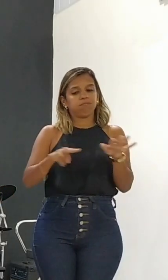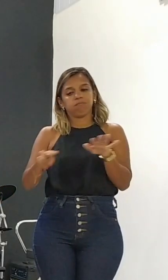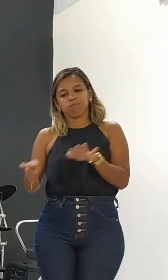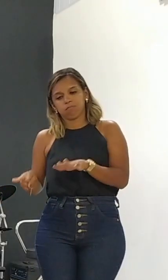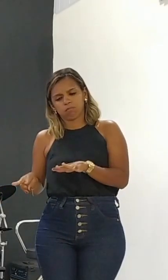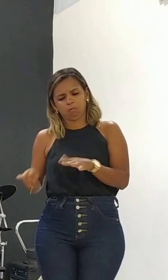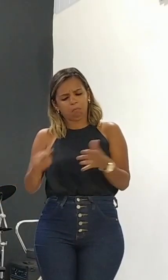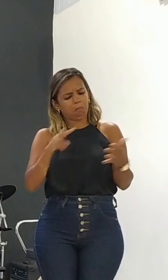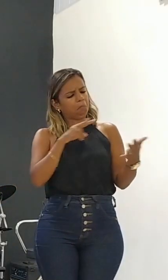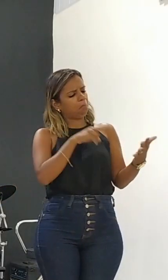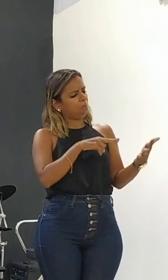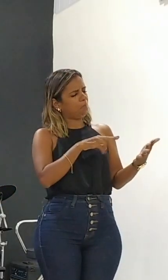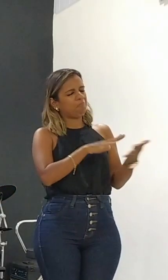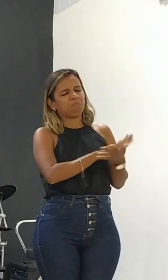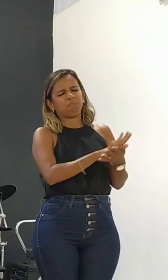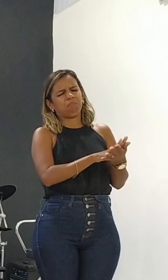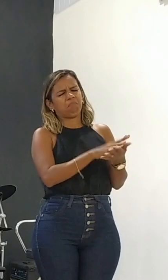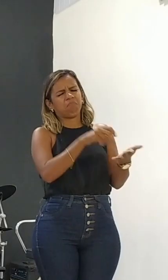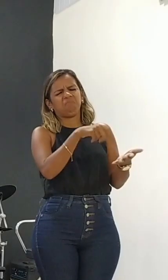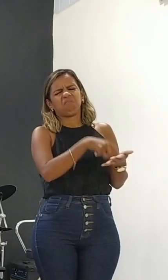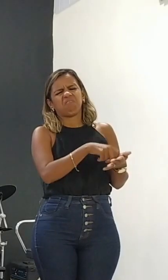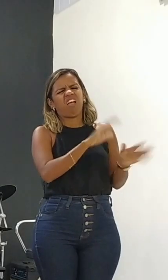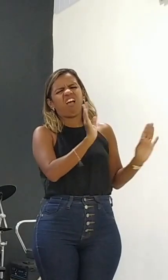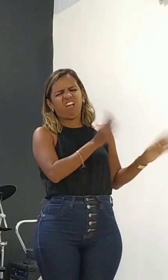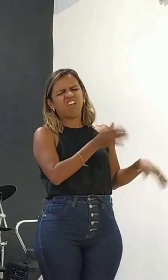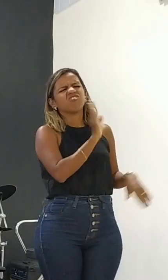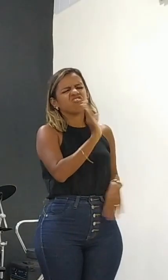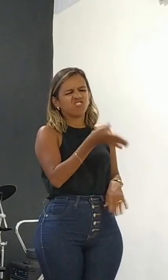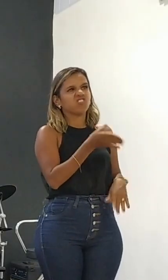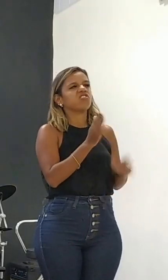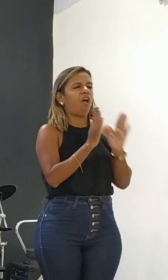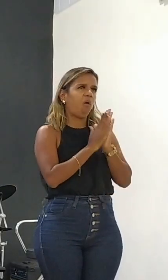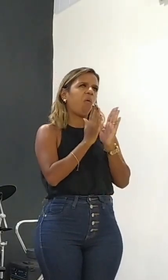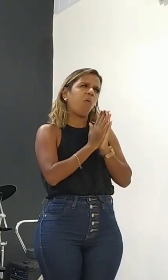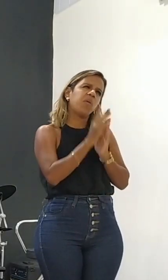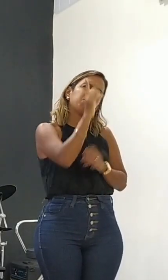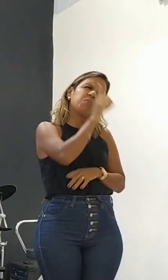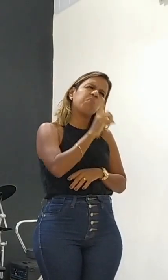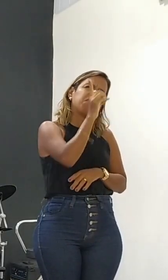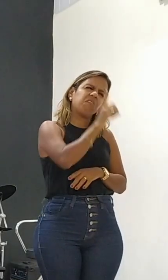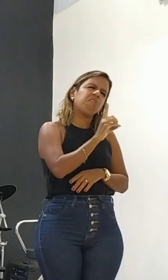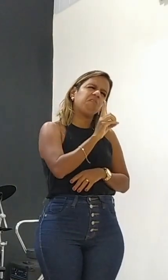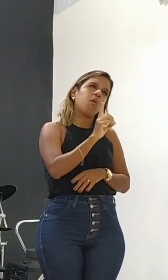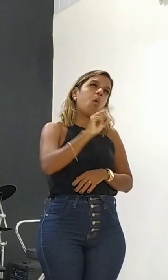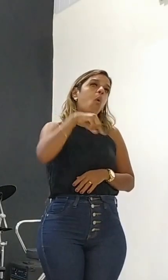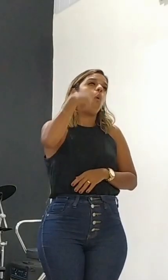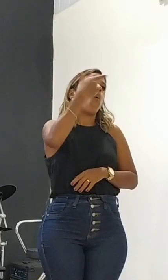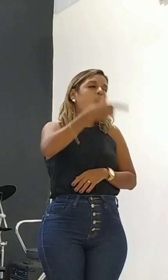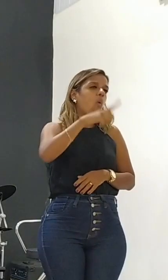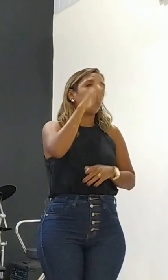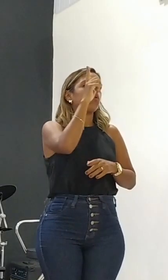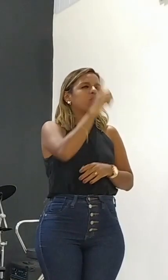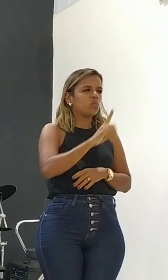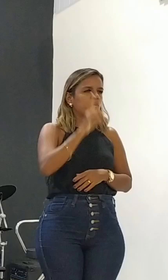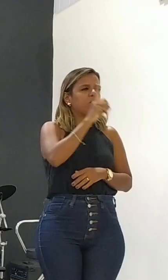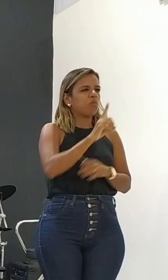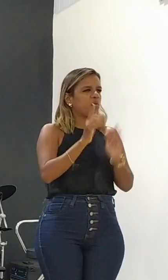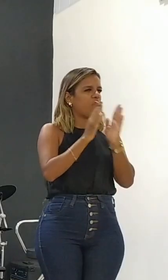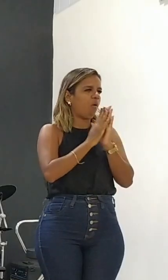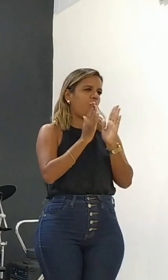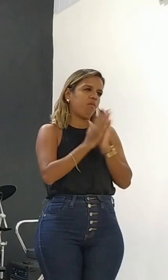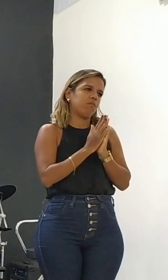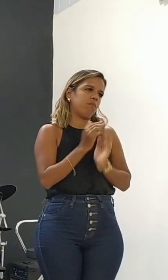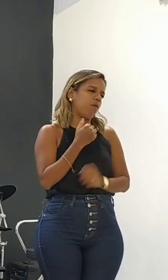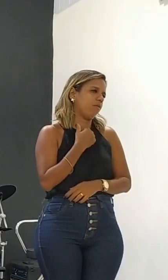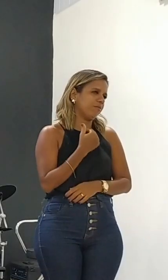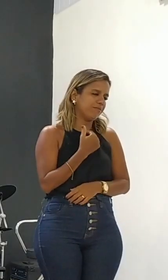a palavra, não dobra o joelho para orar. Já orei na igreja domingo, tá bom, né? Domingo que vem eu oro mais, vou escutar mais um pouquinho da palavra. A gente larga a